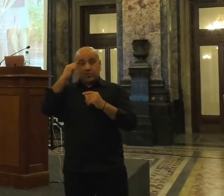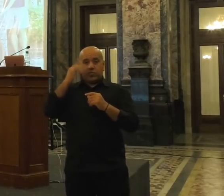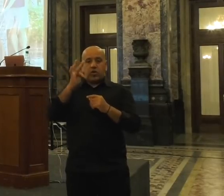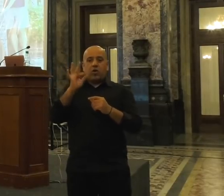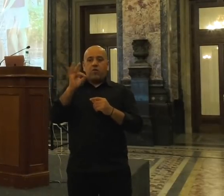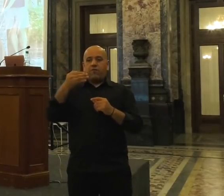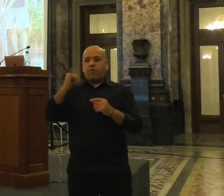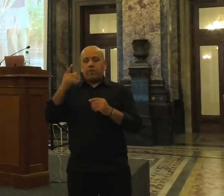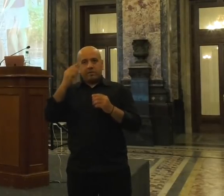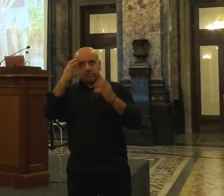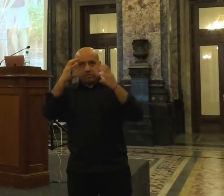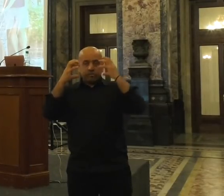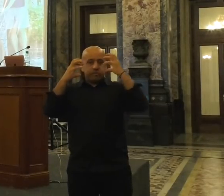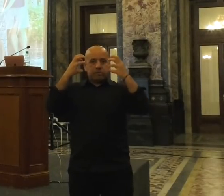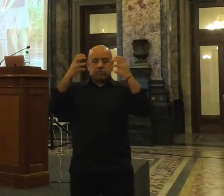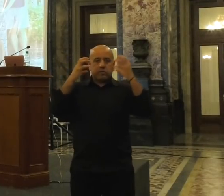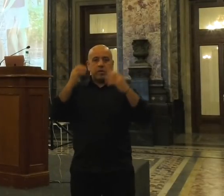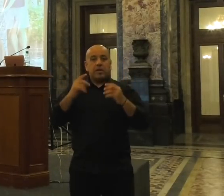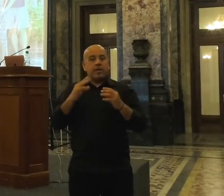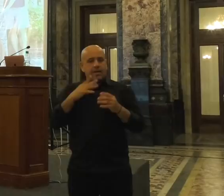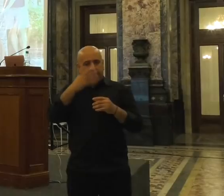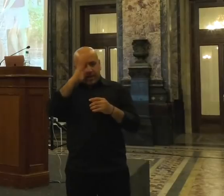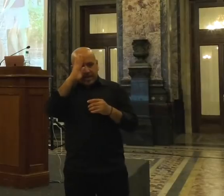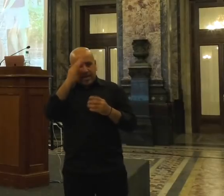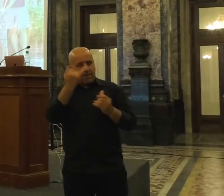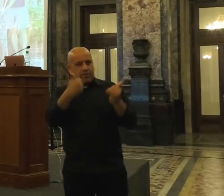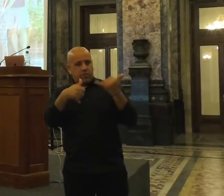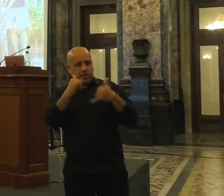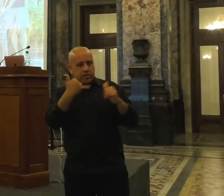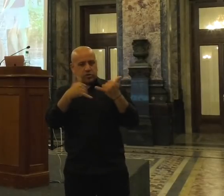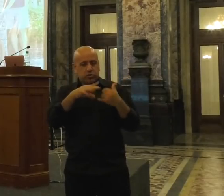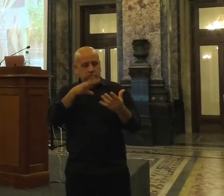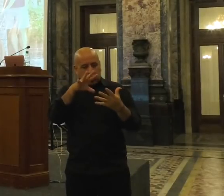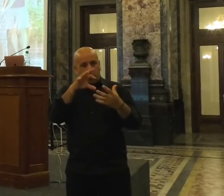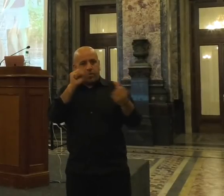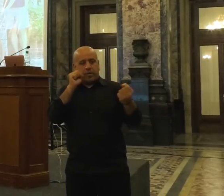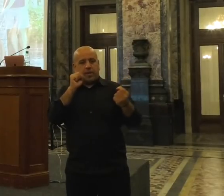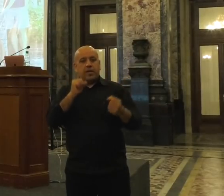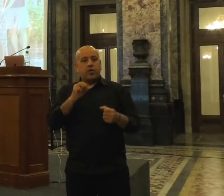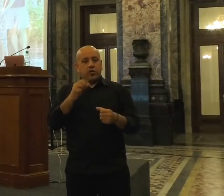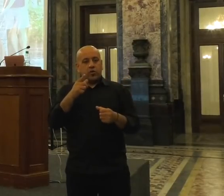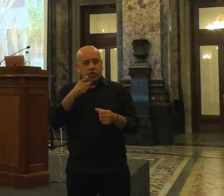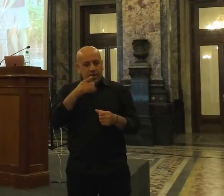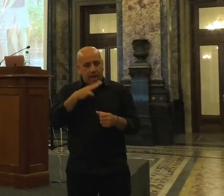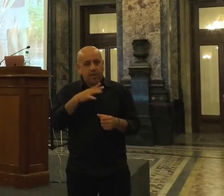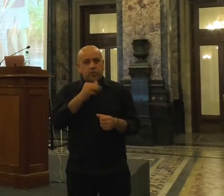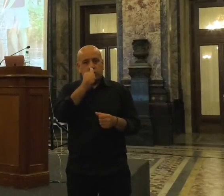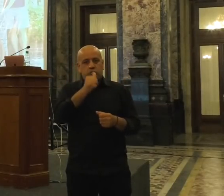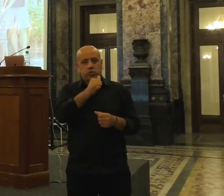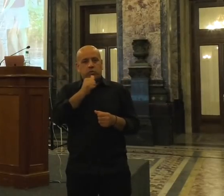la información que viene de la parafobia, es decir, de donde no esté el daño. Entonces, es